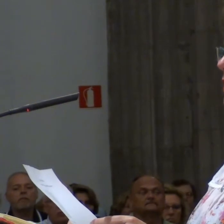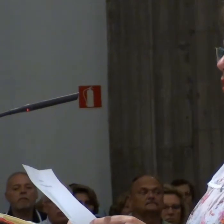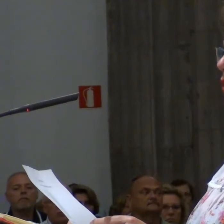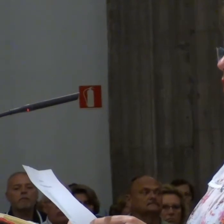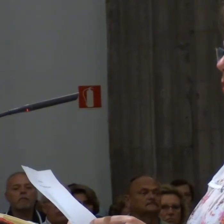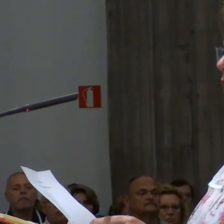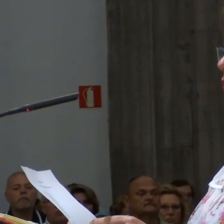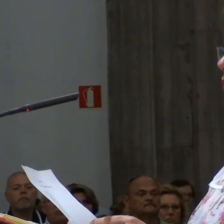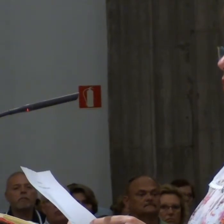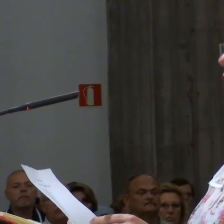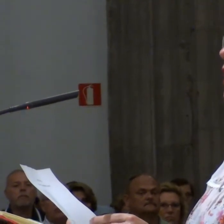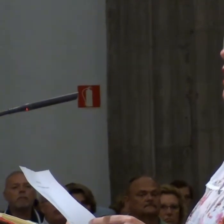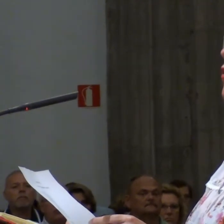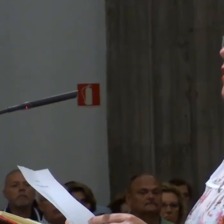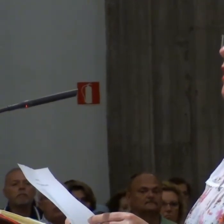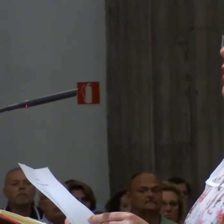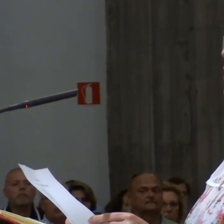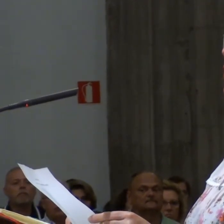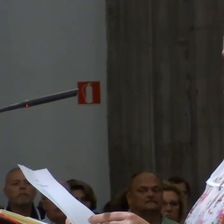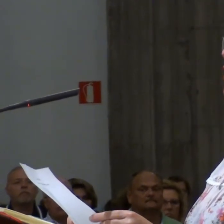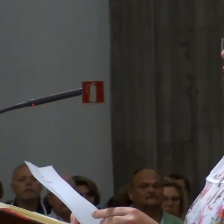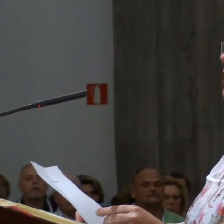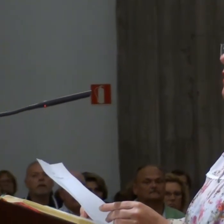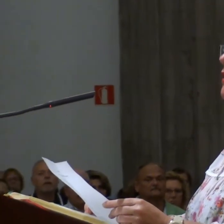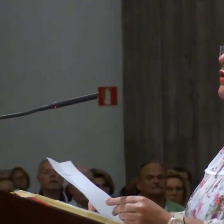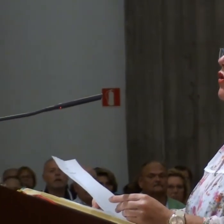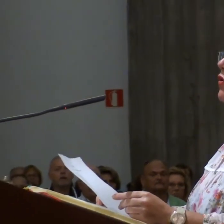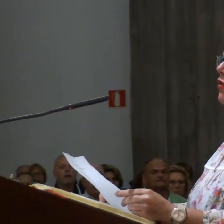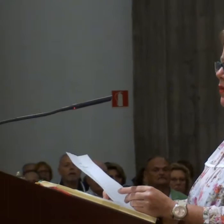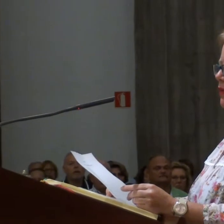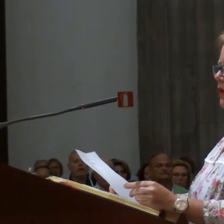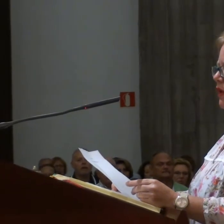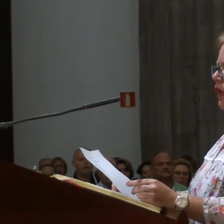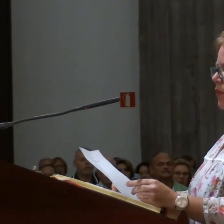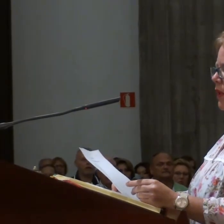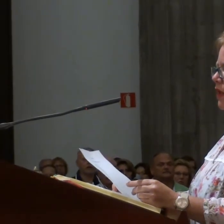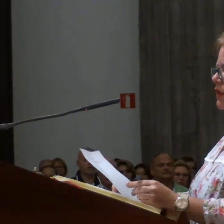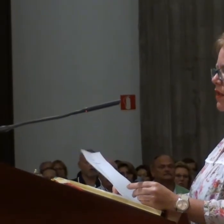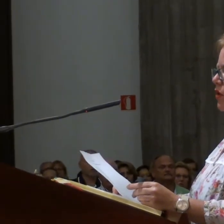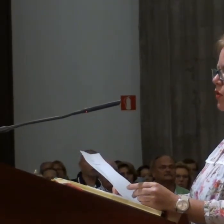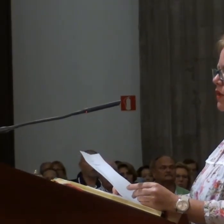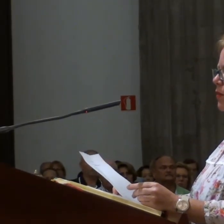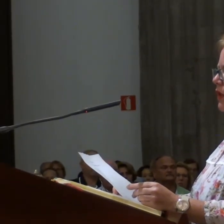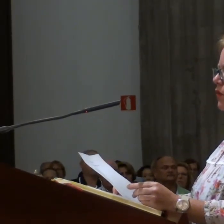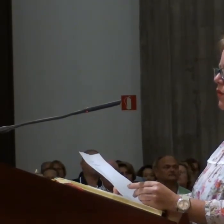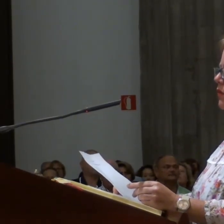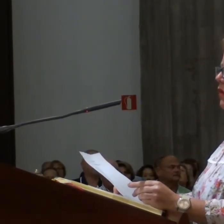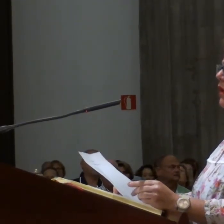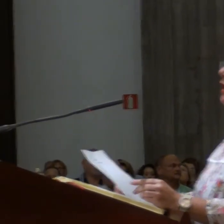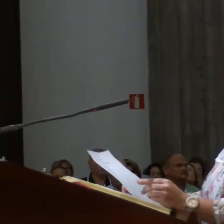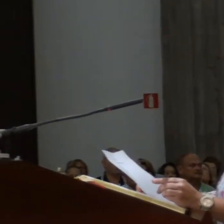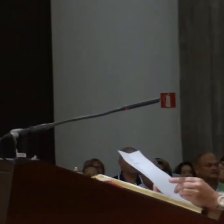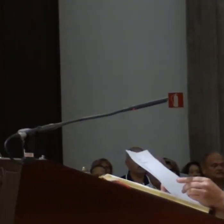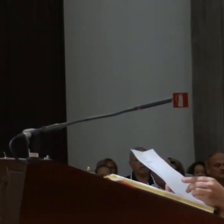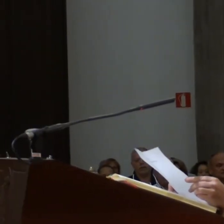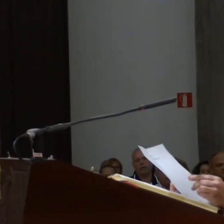envía señor tu espíritu que renueve nuestro corazón todos jere al Señor Jesucristo